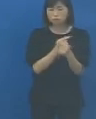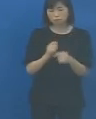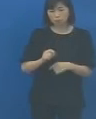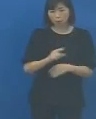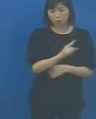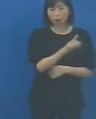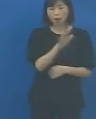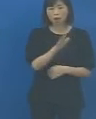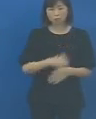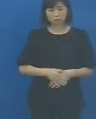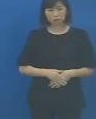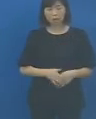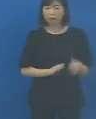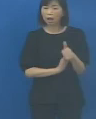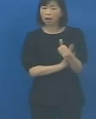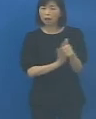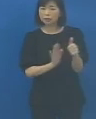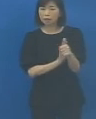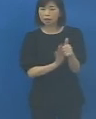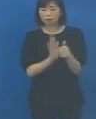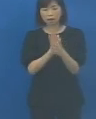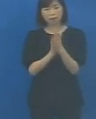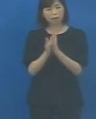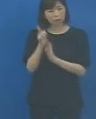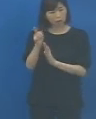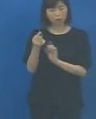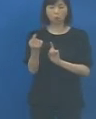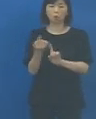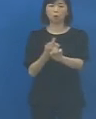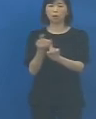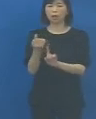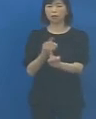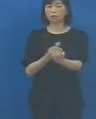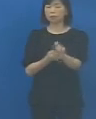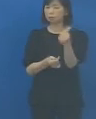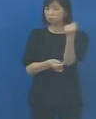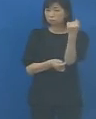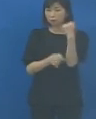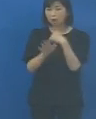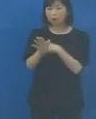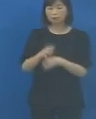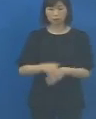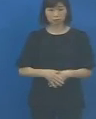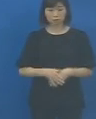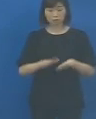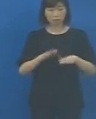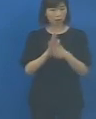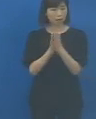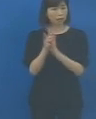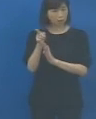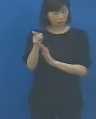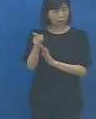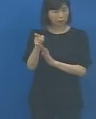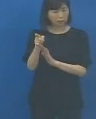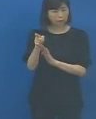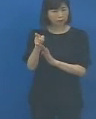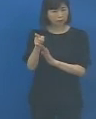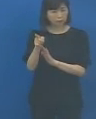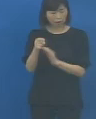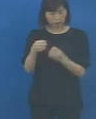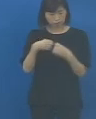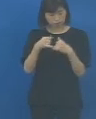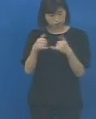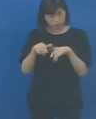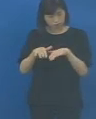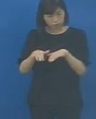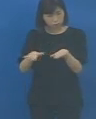には県外との往来というものがあります。今県外では急増してここの鳥